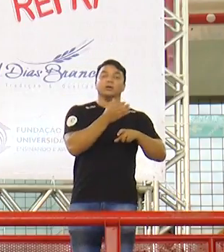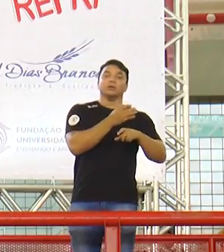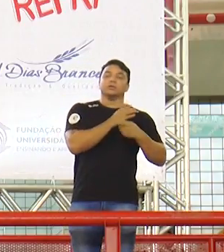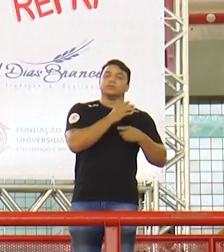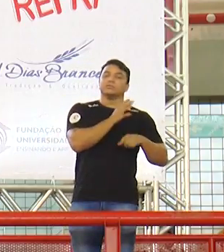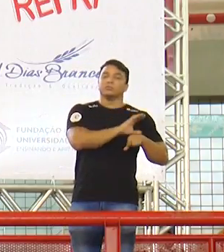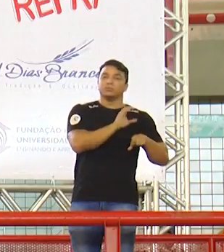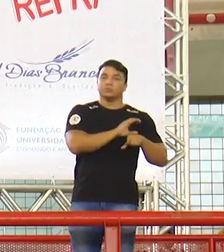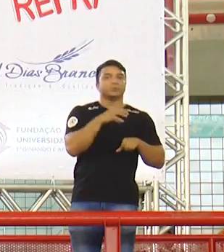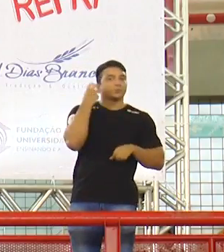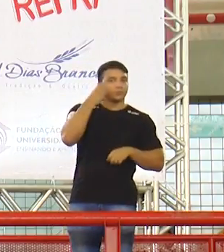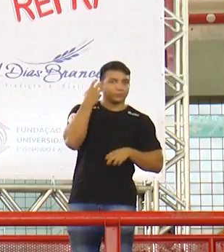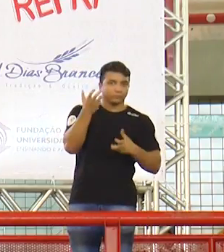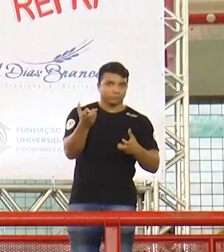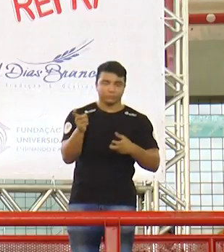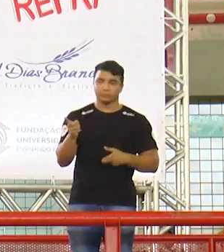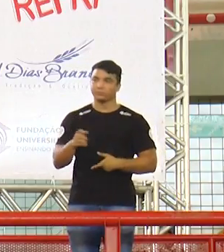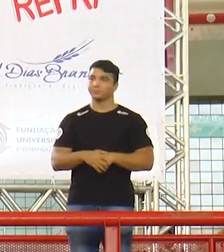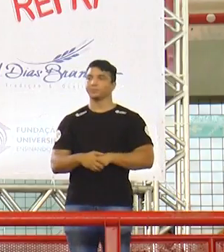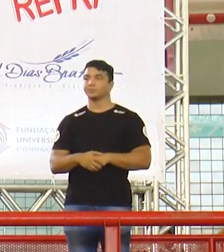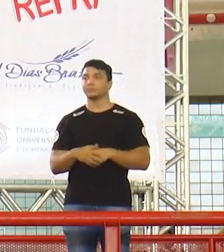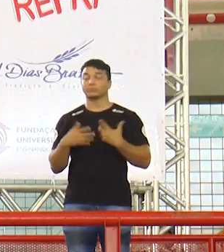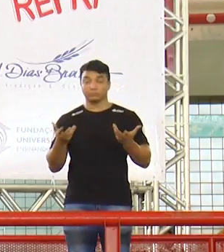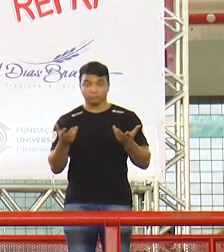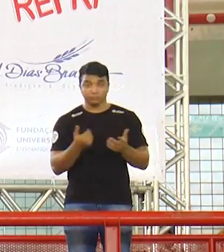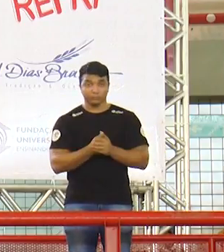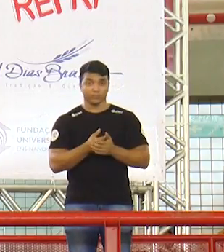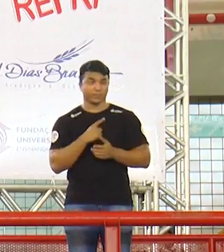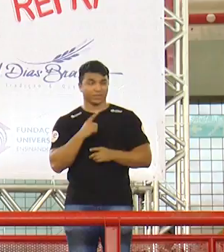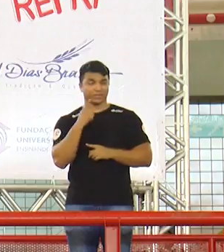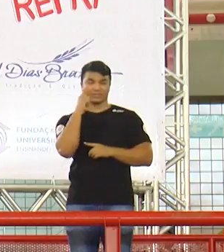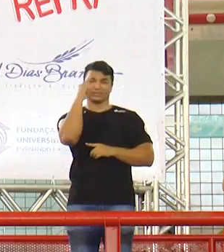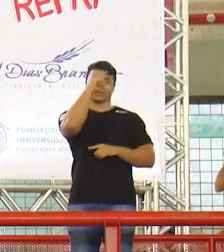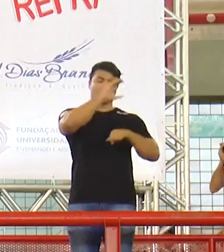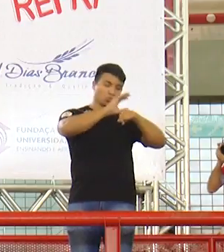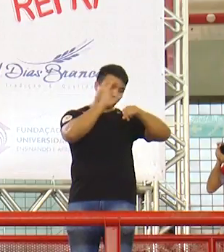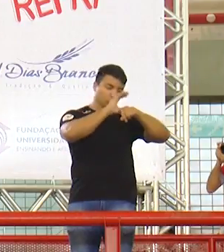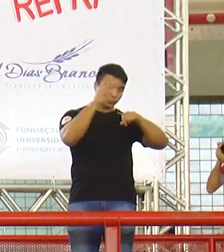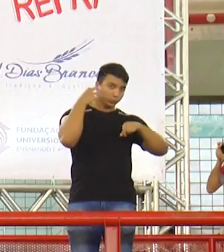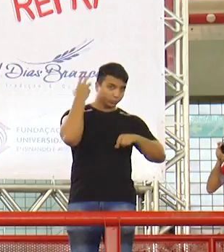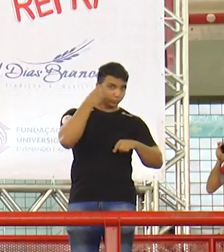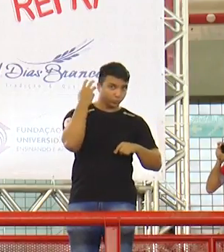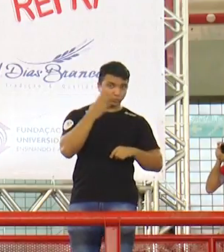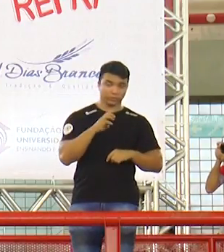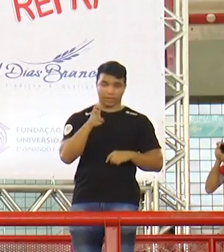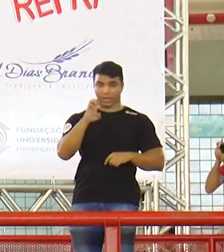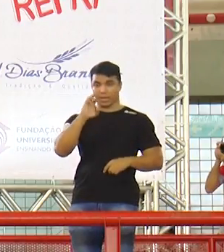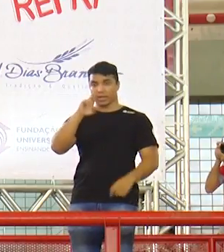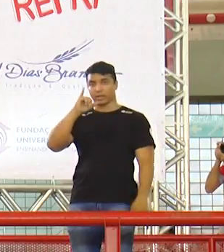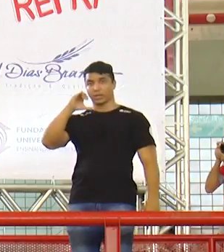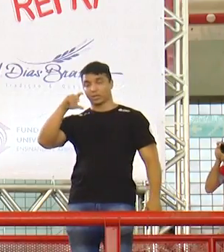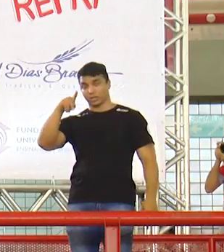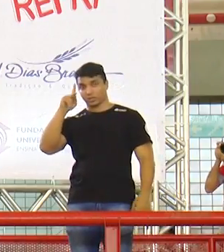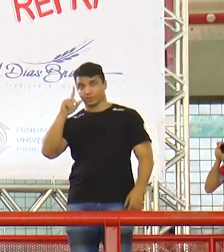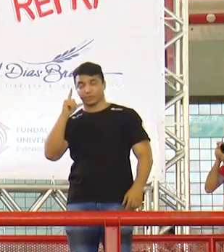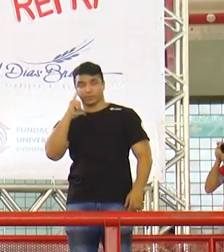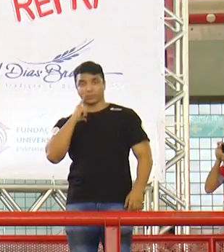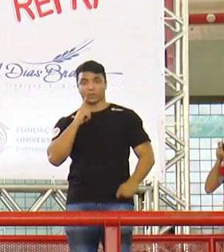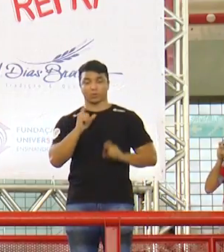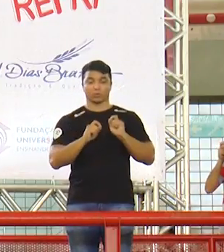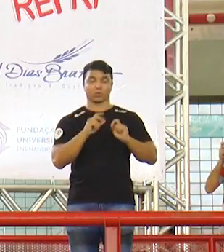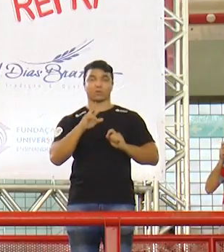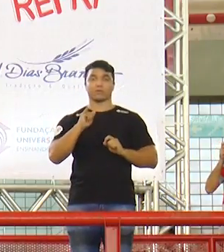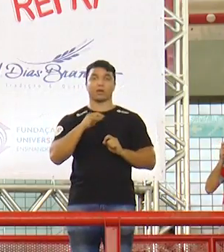na universidade. Quando ele estiver lá no curso de música, Eric, quando você estiver lá, você